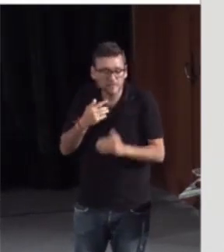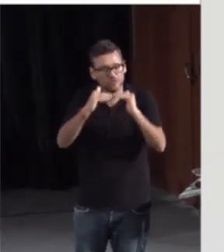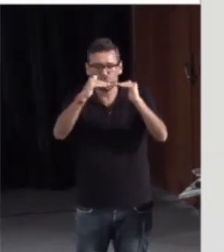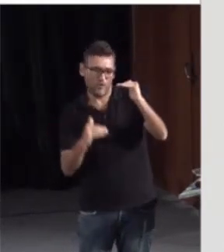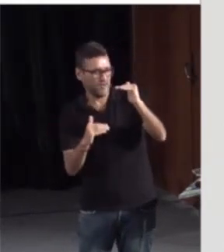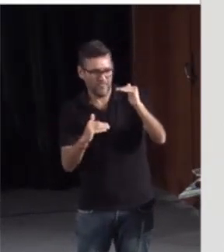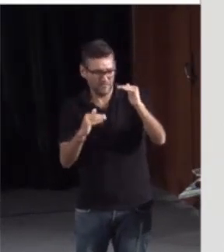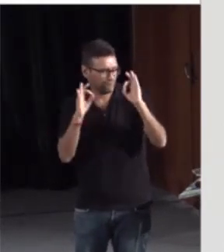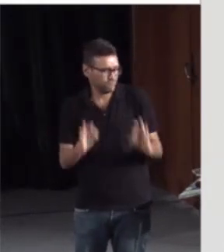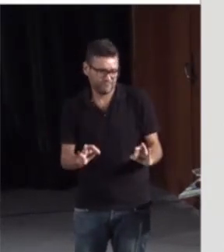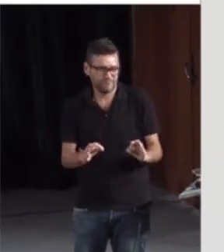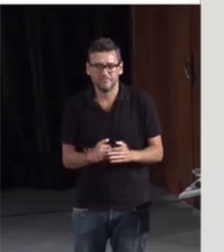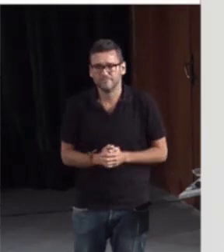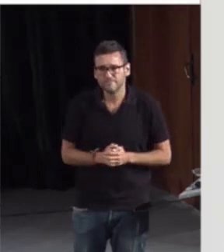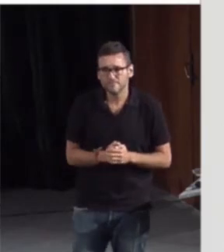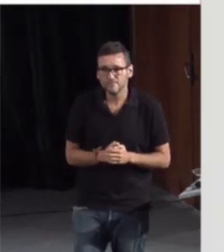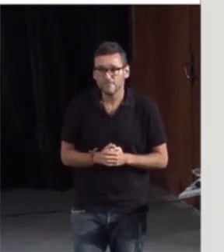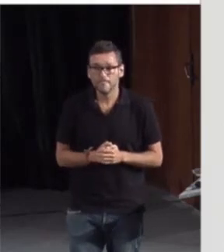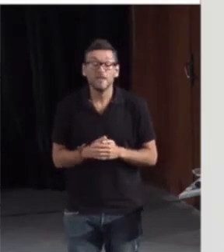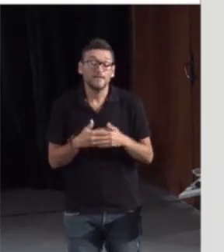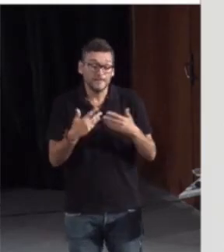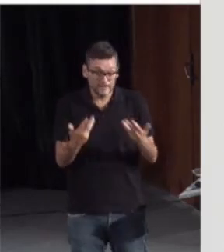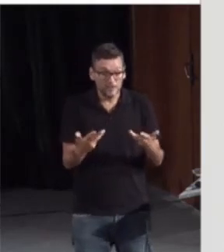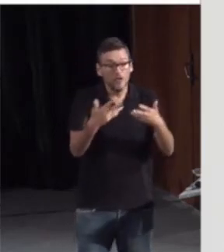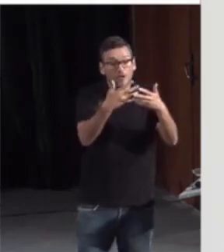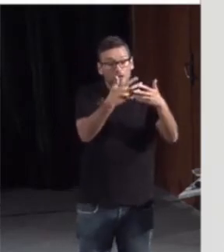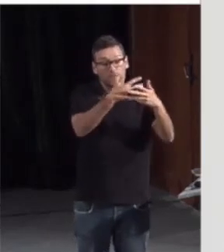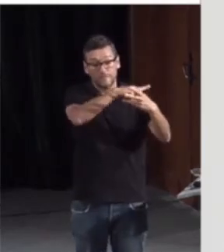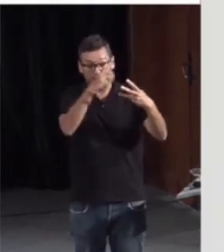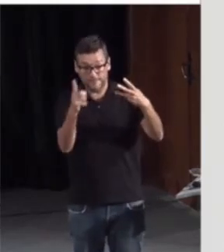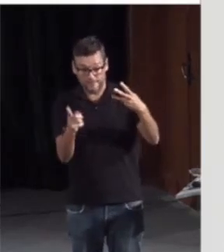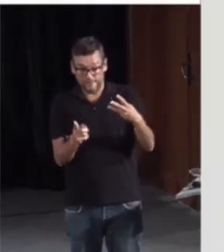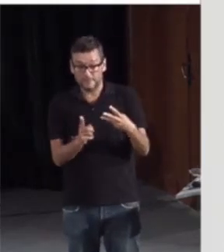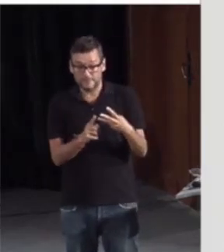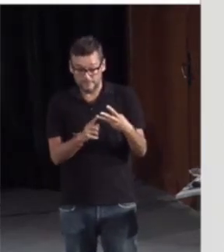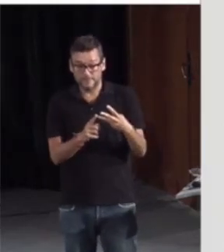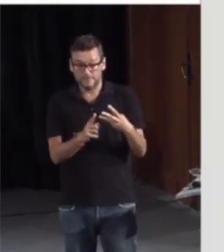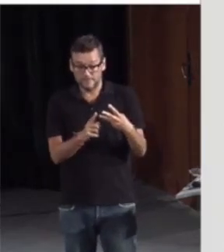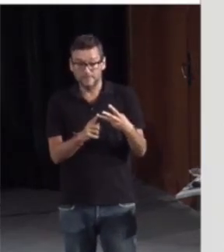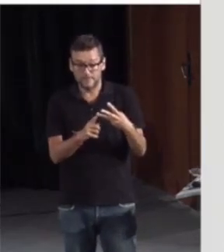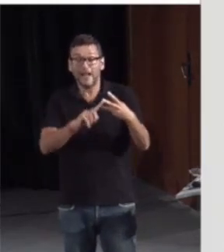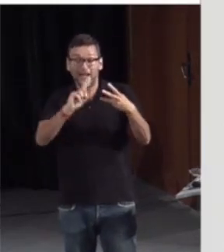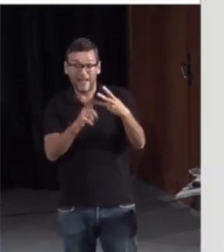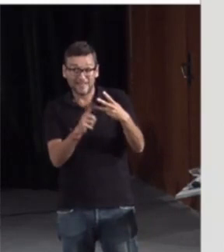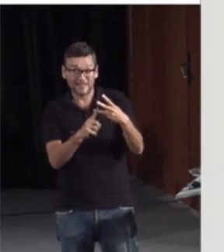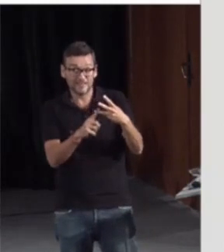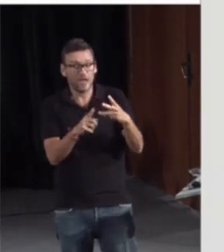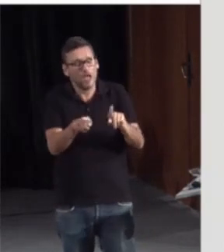manera habitual la mayoría de los autores hacen referencia a un tipo de relación sintáctica mayoritariamente, que es la